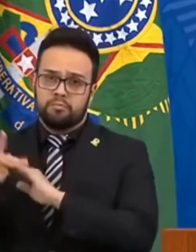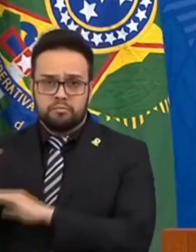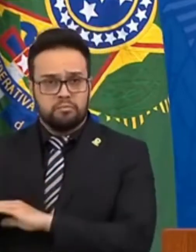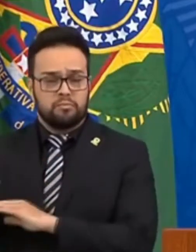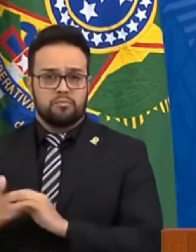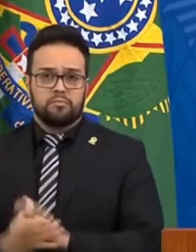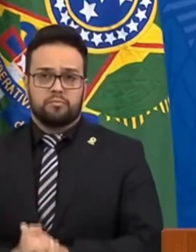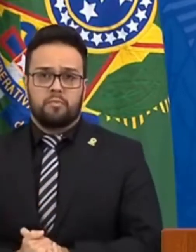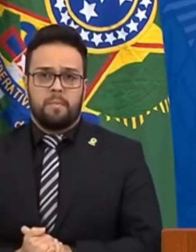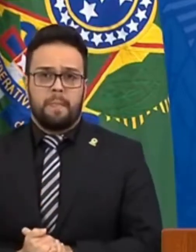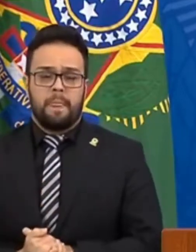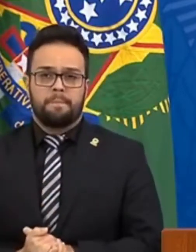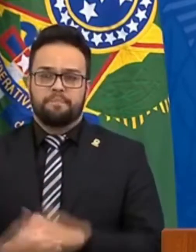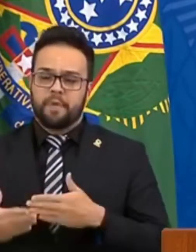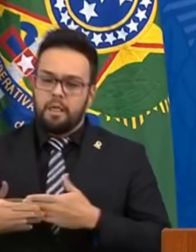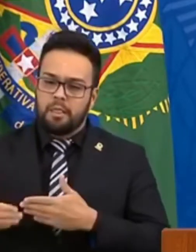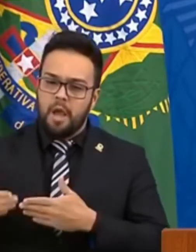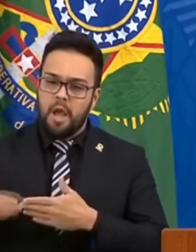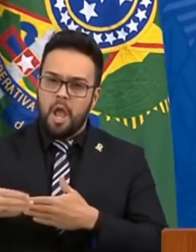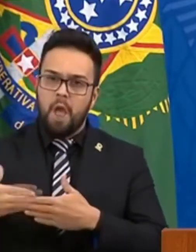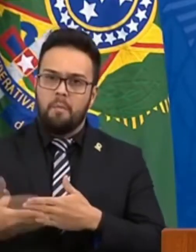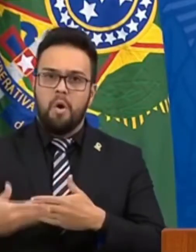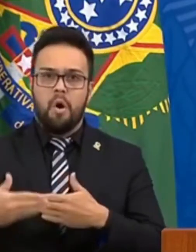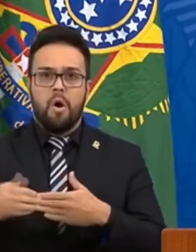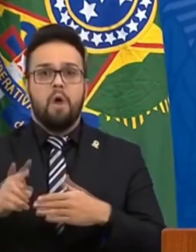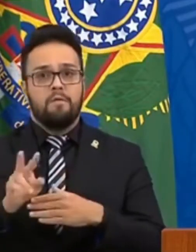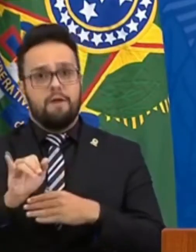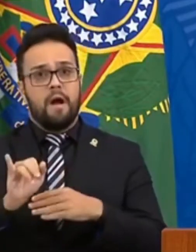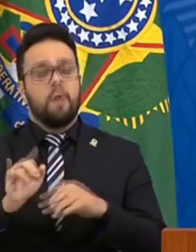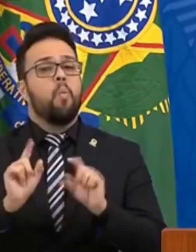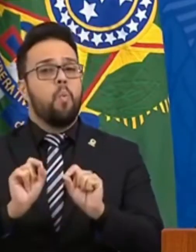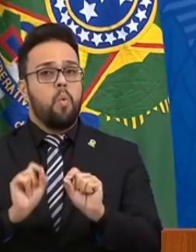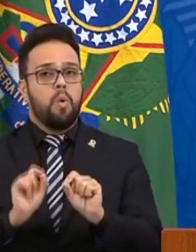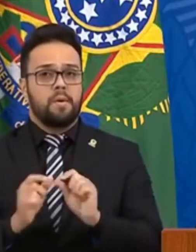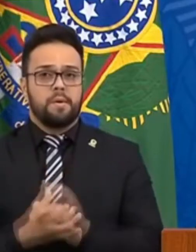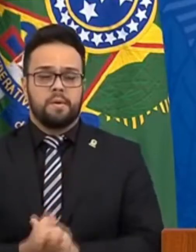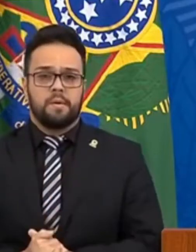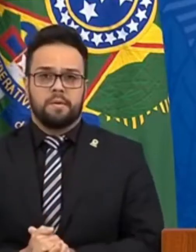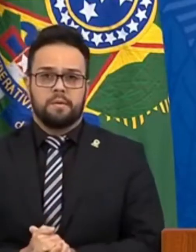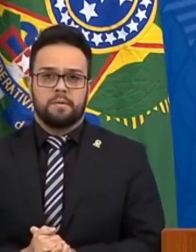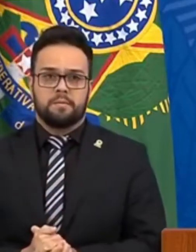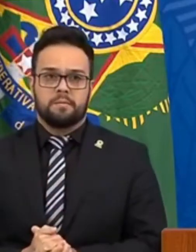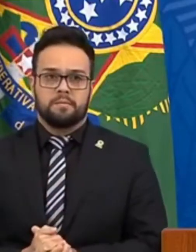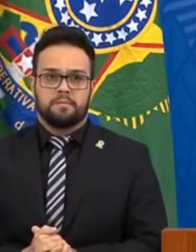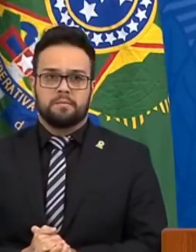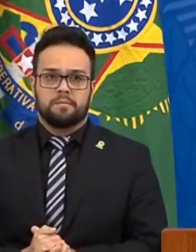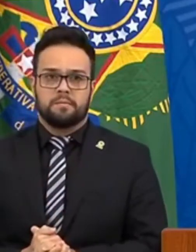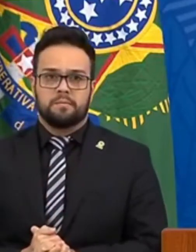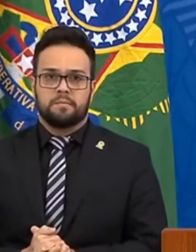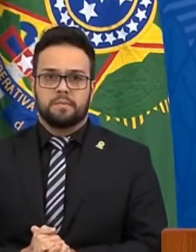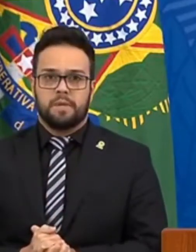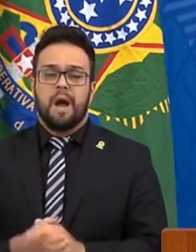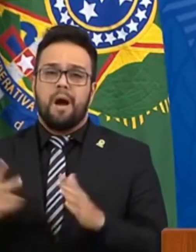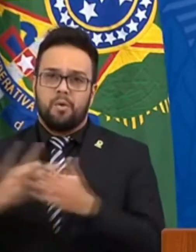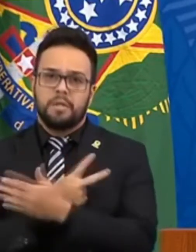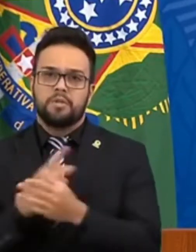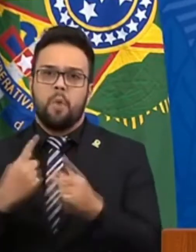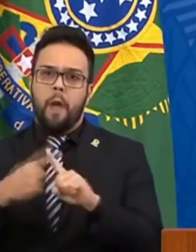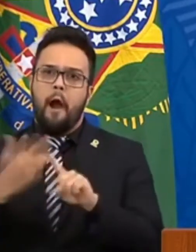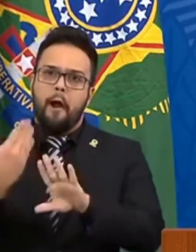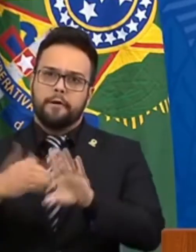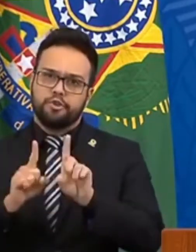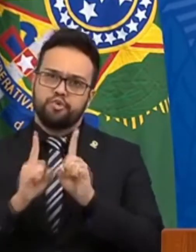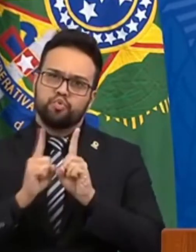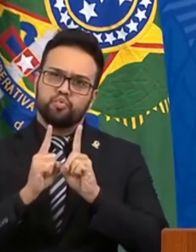tempo com a separação cada vez mais e se tornava uma realidade